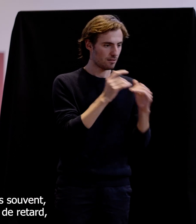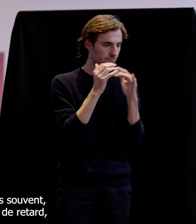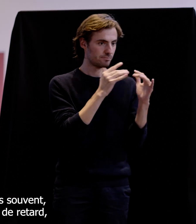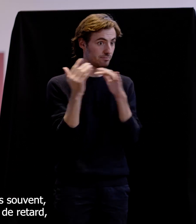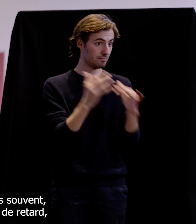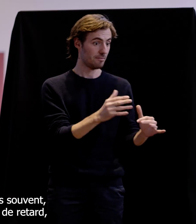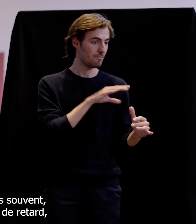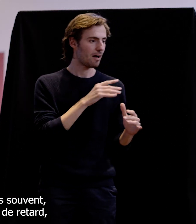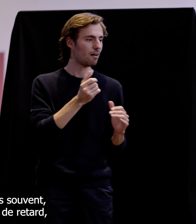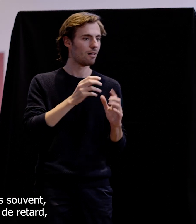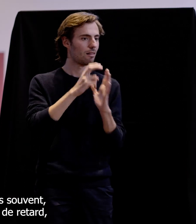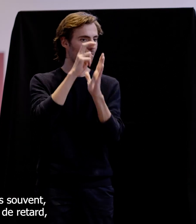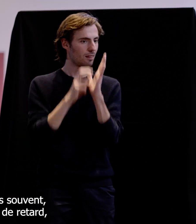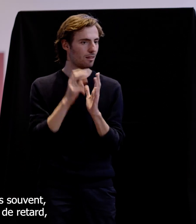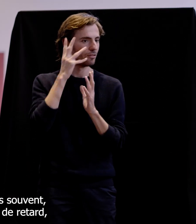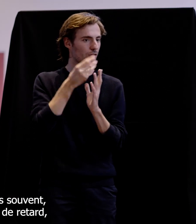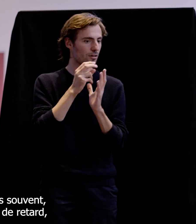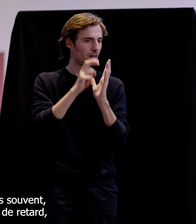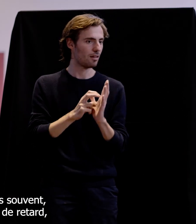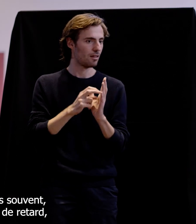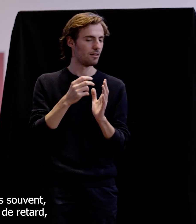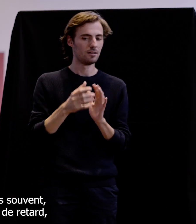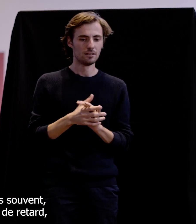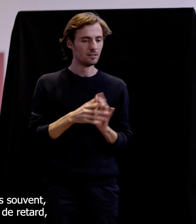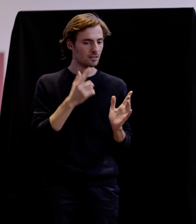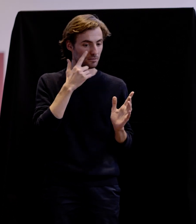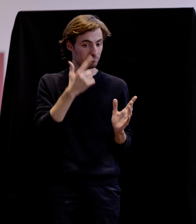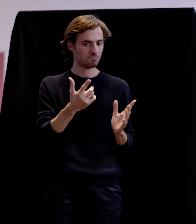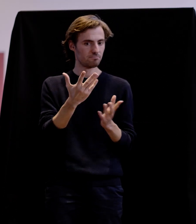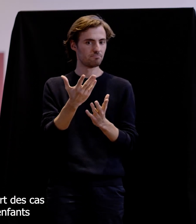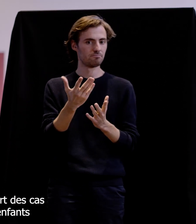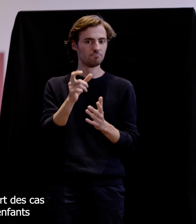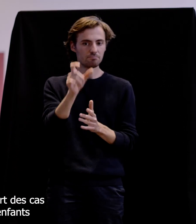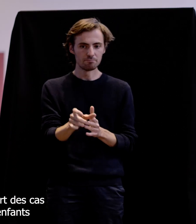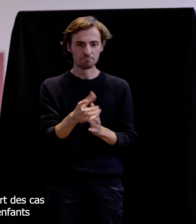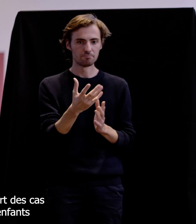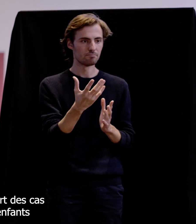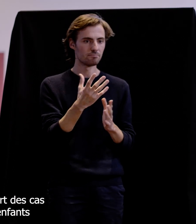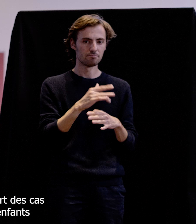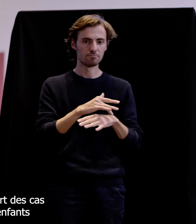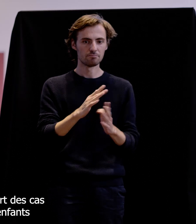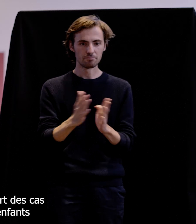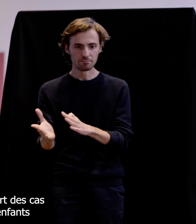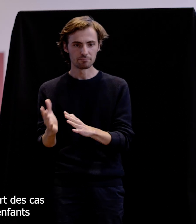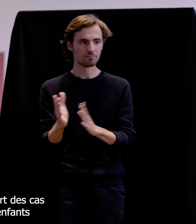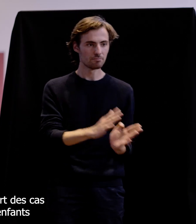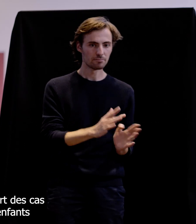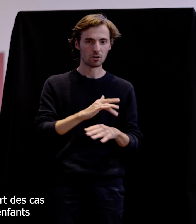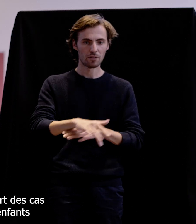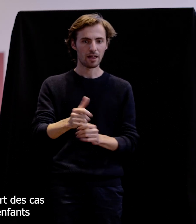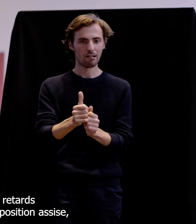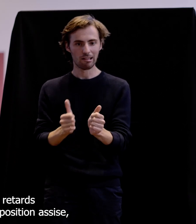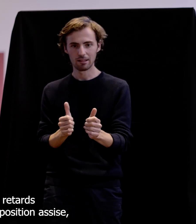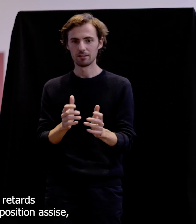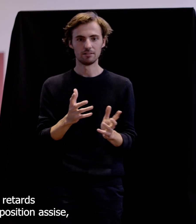que on est témoin de retard dans la plupart des cas. On a